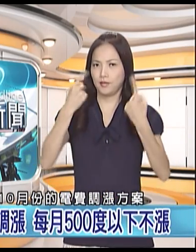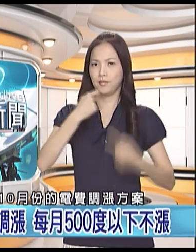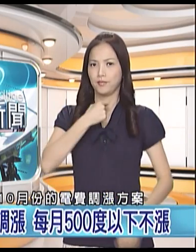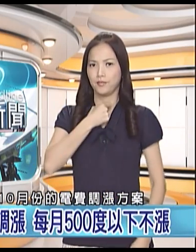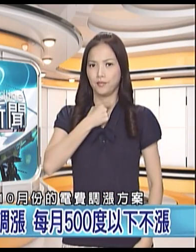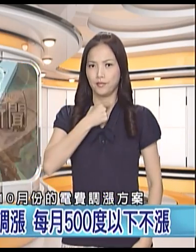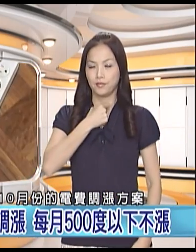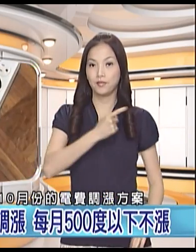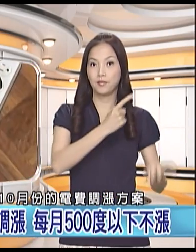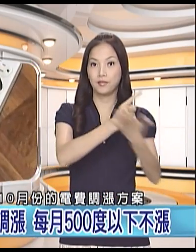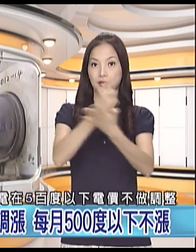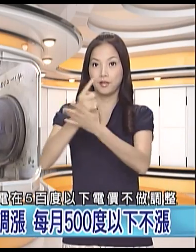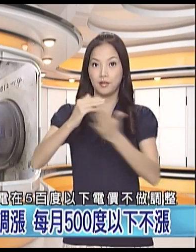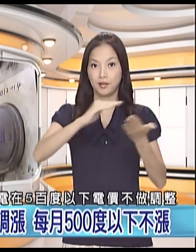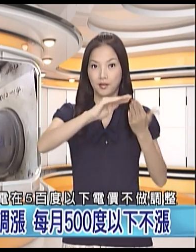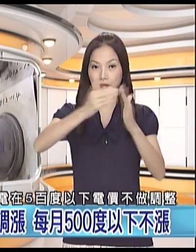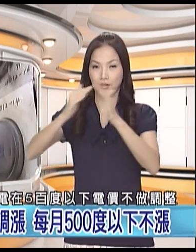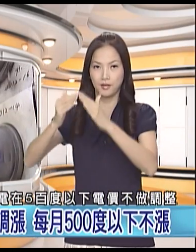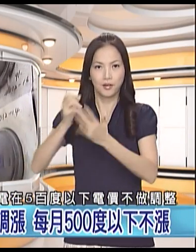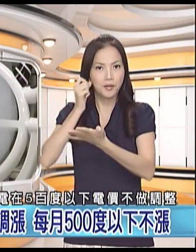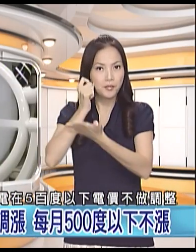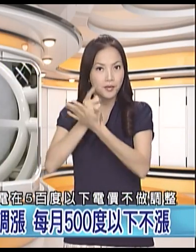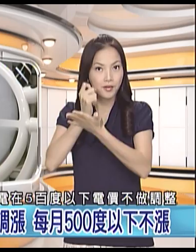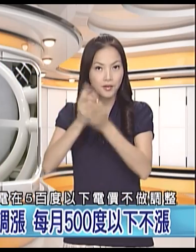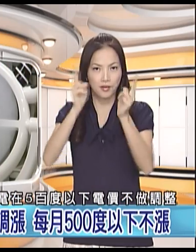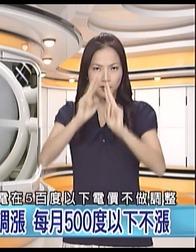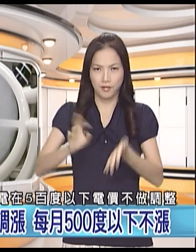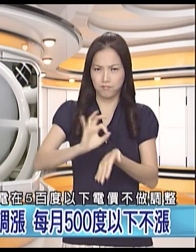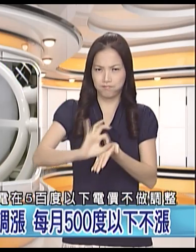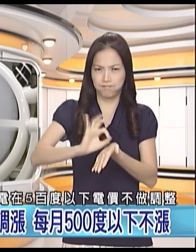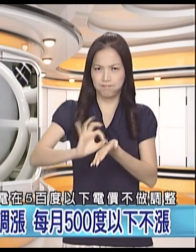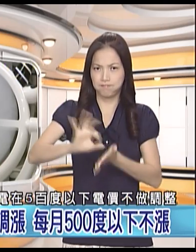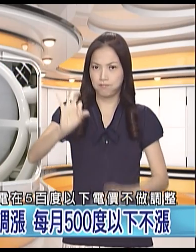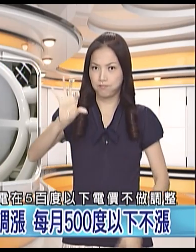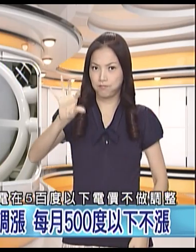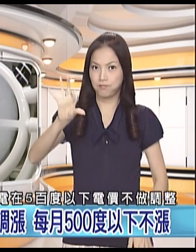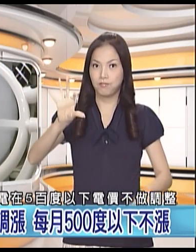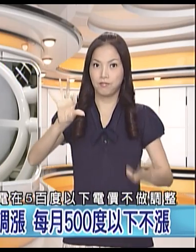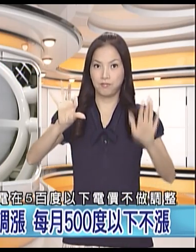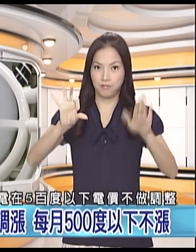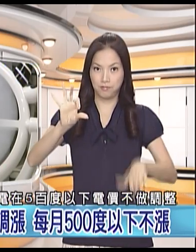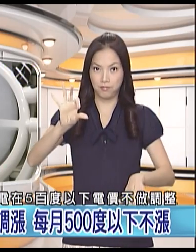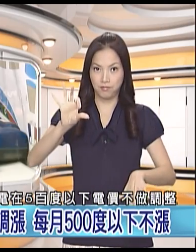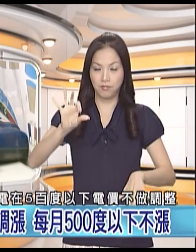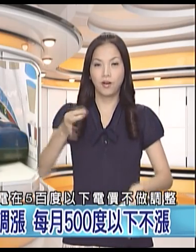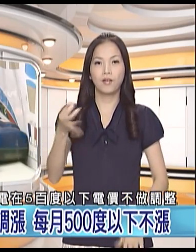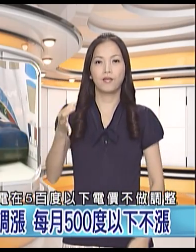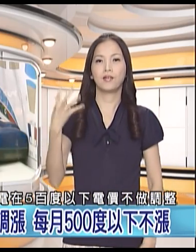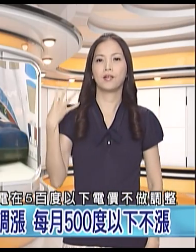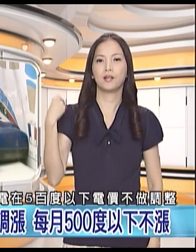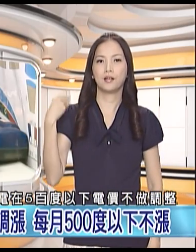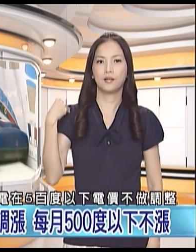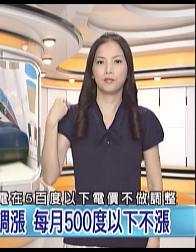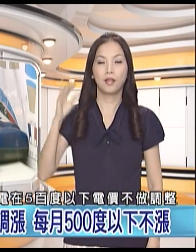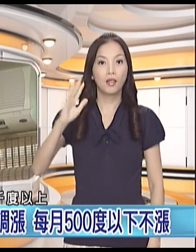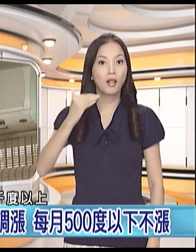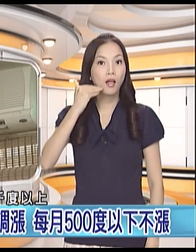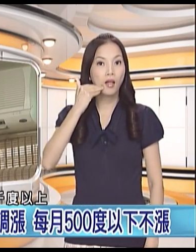调整方案，每户每月用电在500度以下的话，电价是不做调整的；但是用